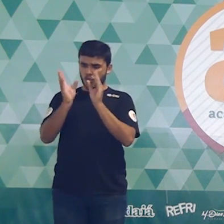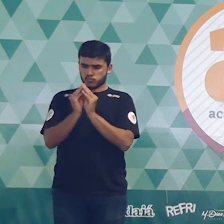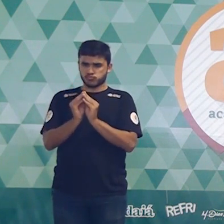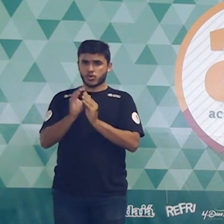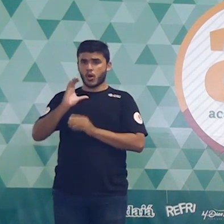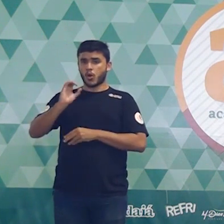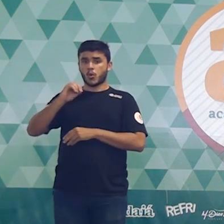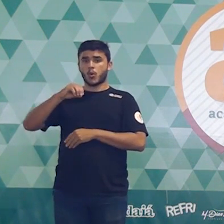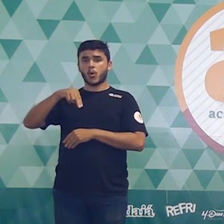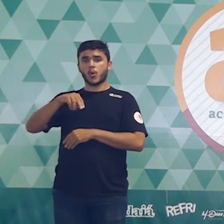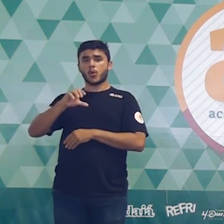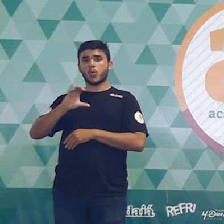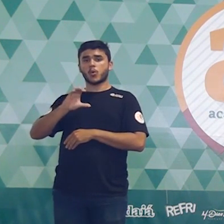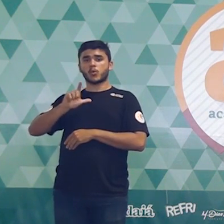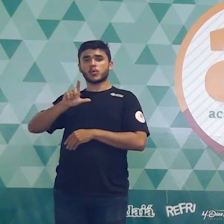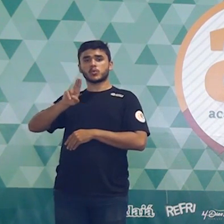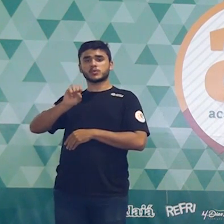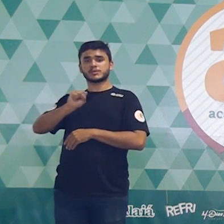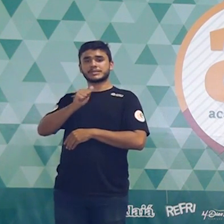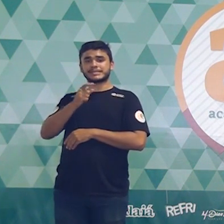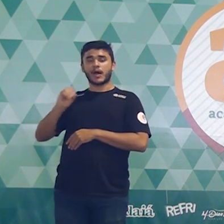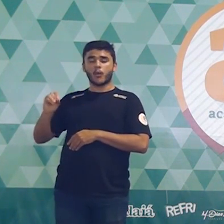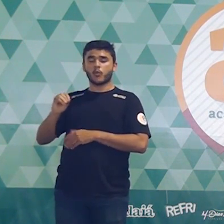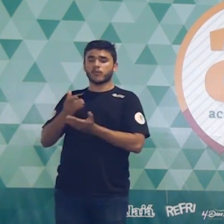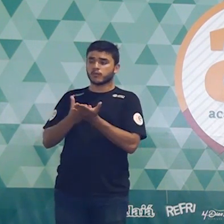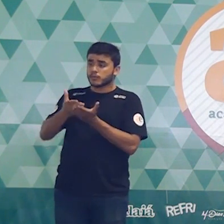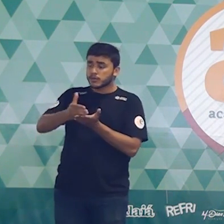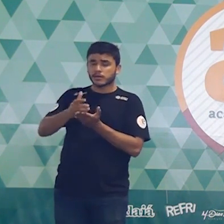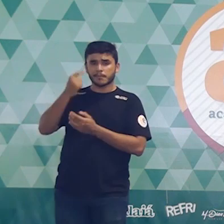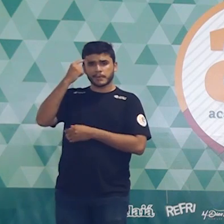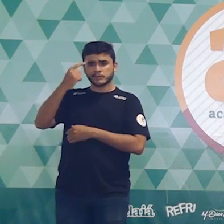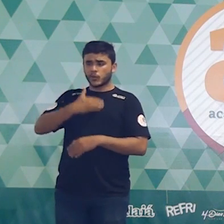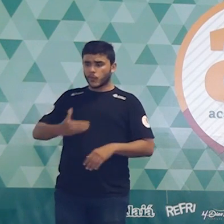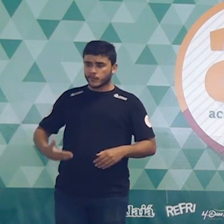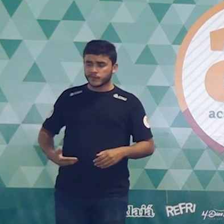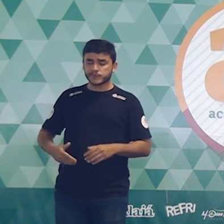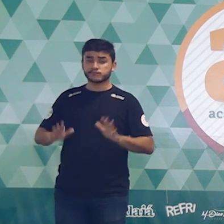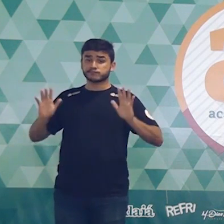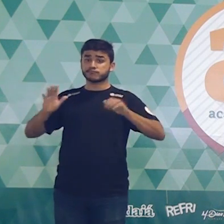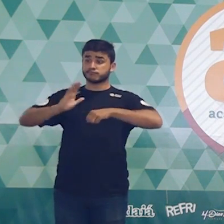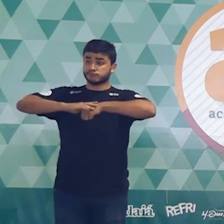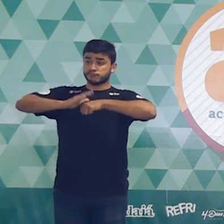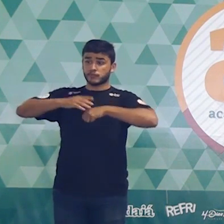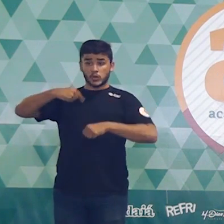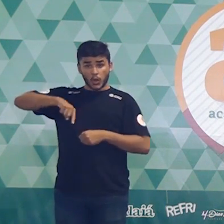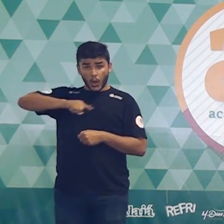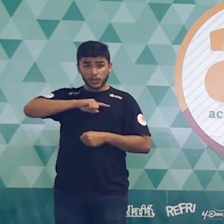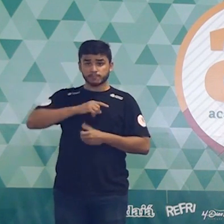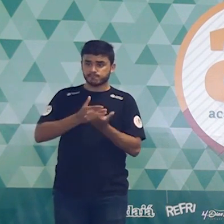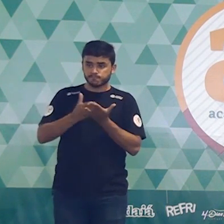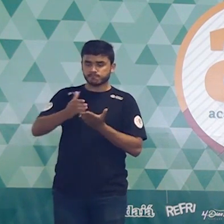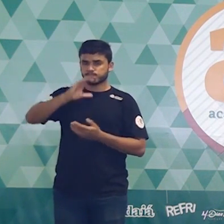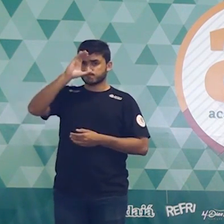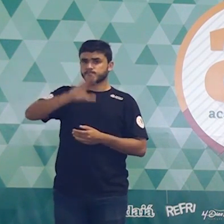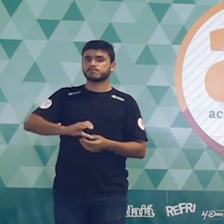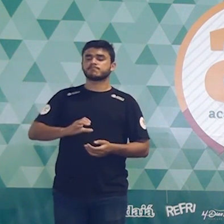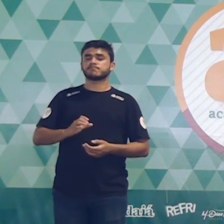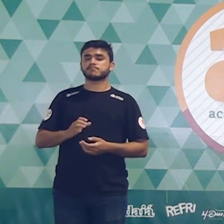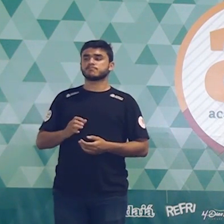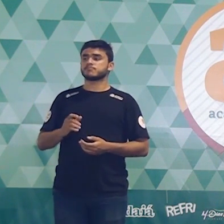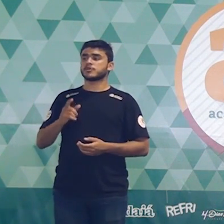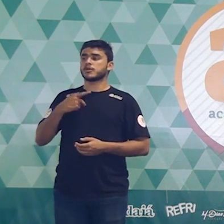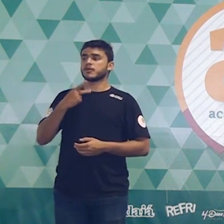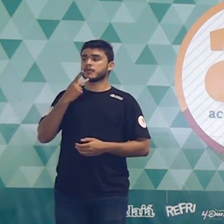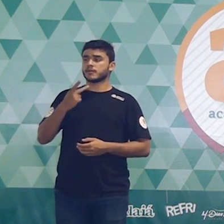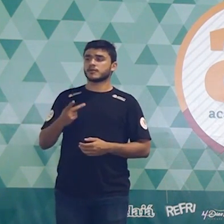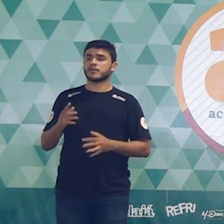com o governo, só com o poder público, só com o Estado. A gente também coloca a nossa parcela cidadã. Então, outros agentes que você